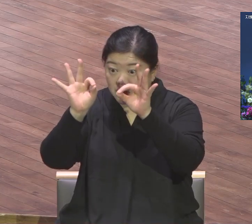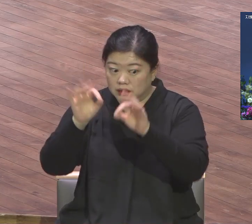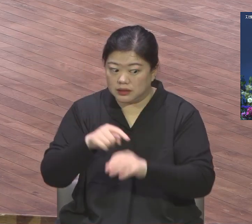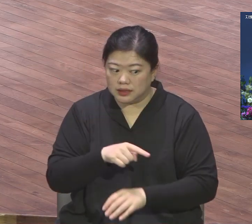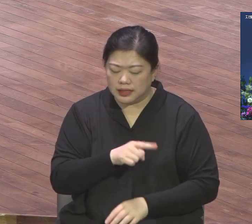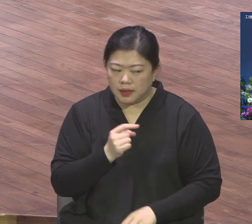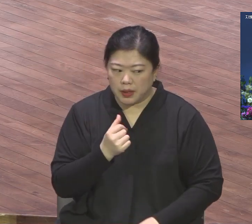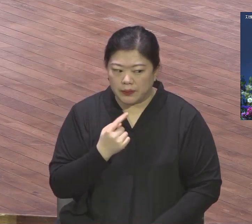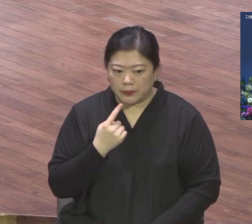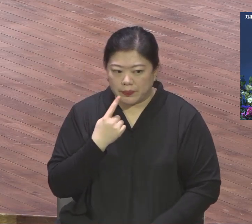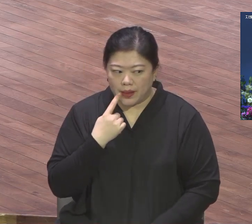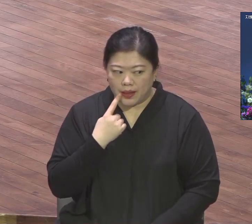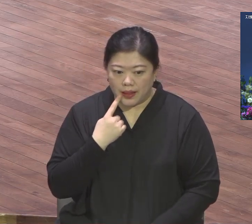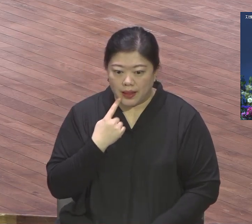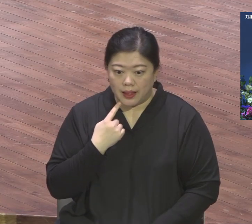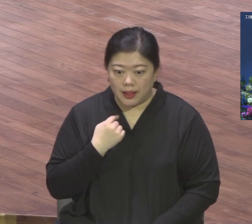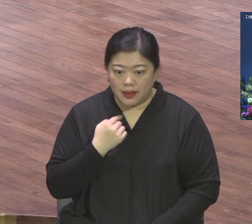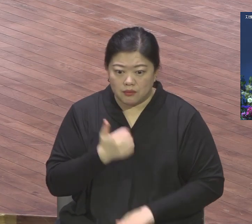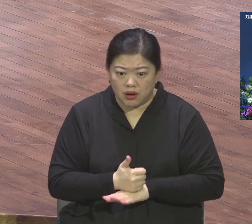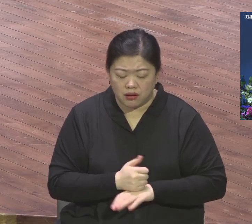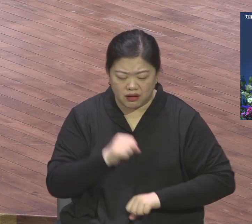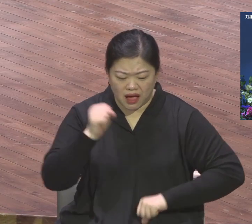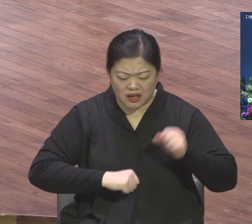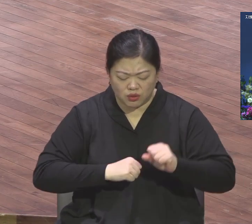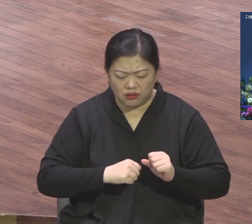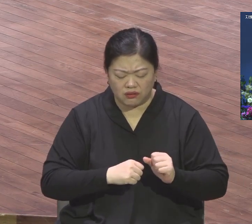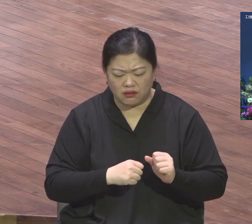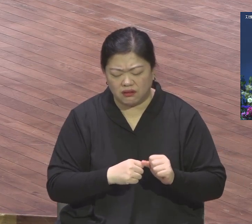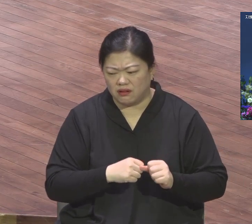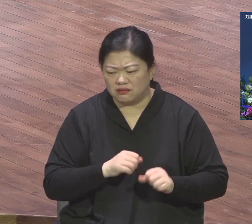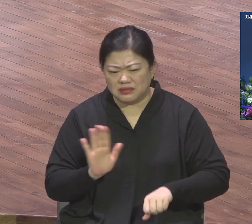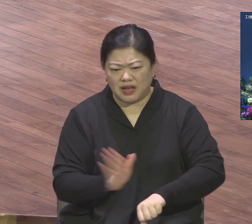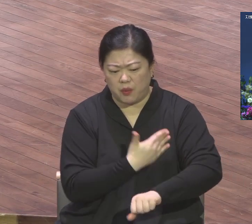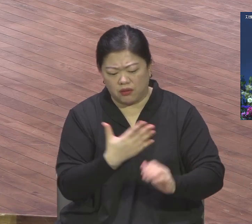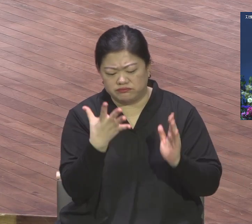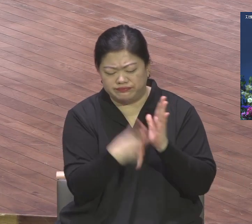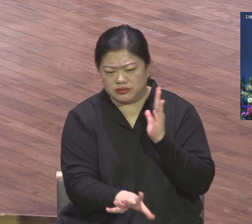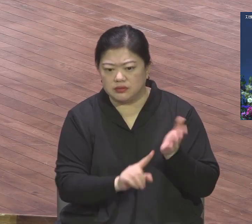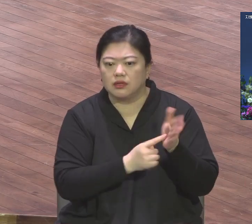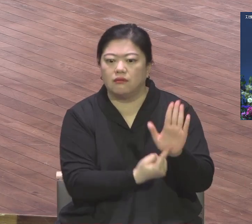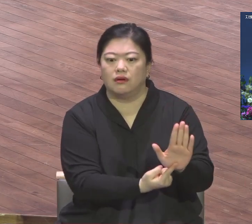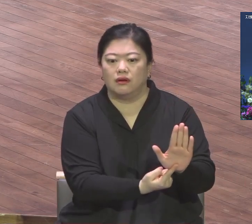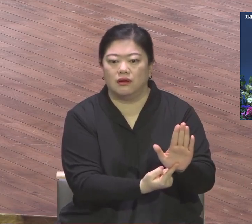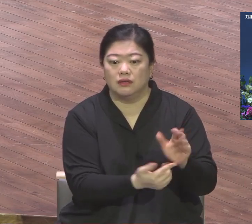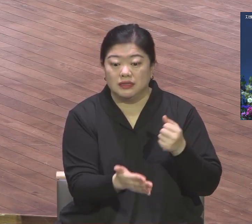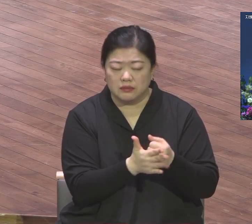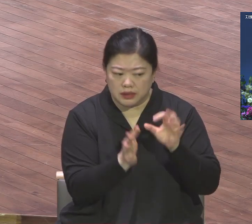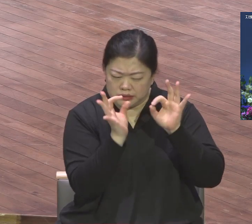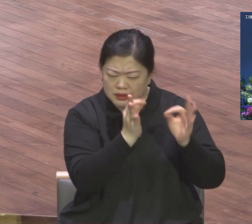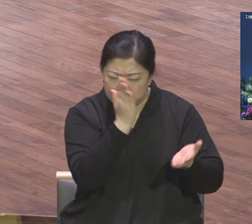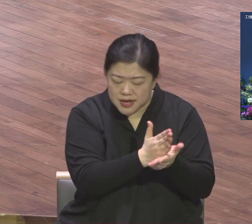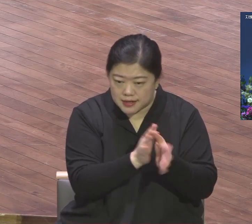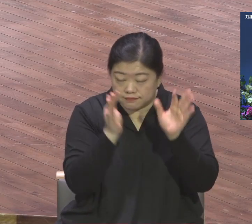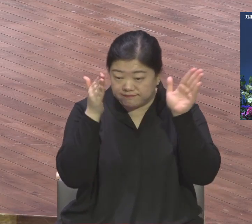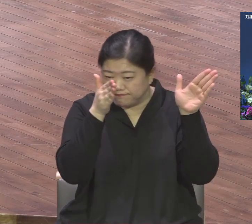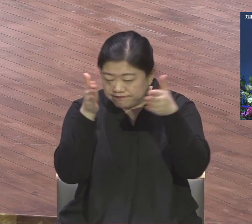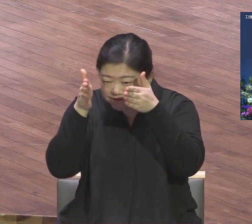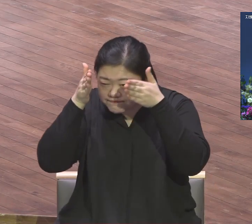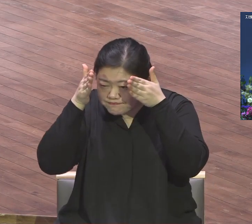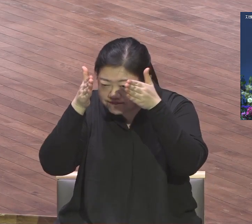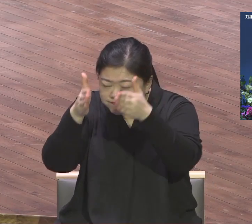때문에 마음을 지켜라. 그렇게 마음을 뭐랬어요? 경영하라 그랬어요. 그 마음을